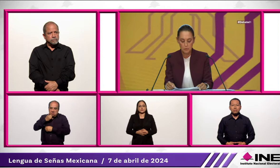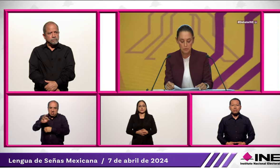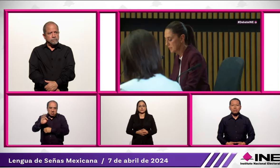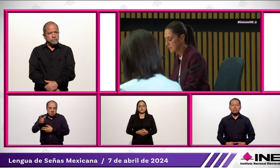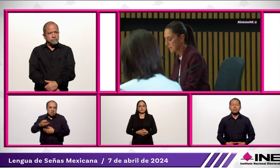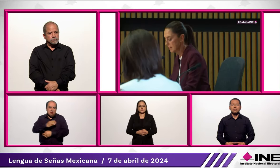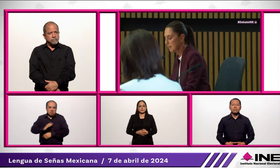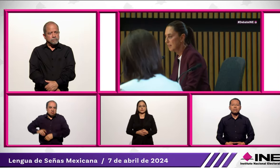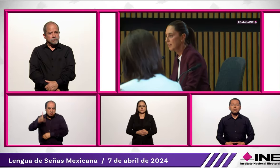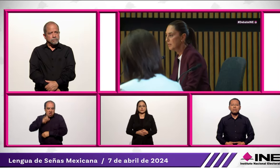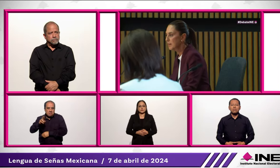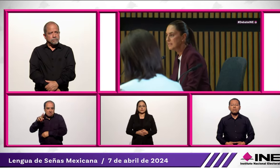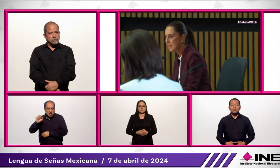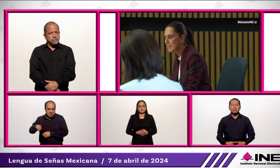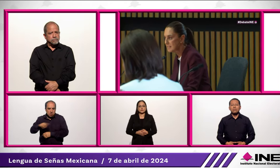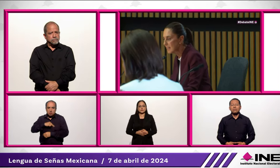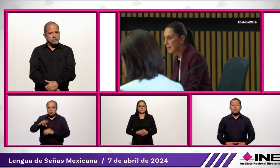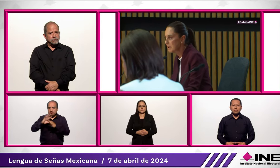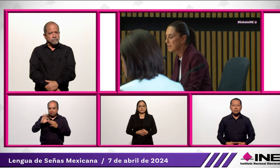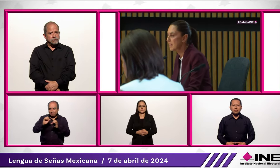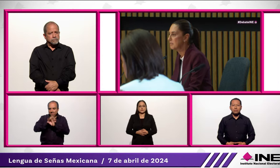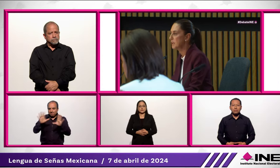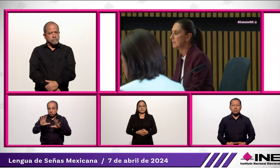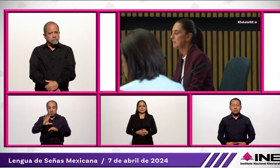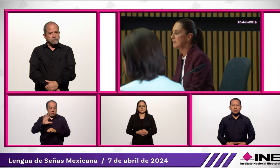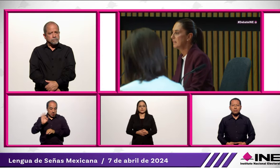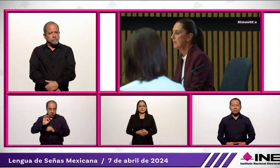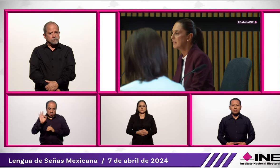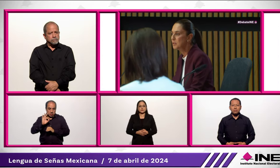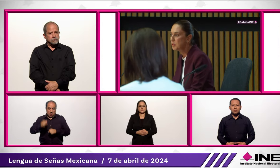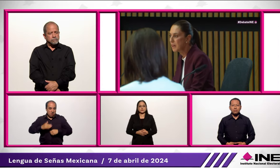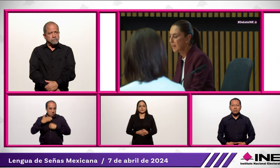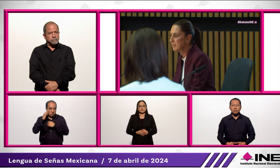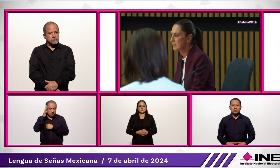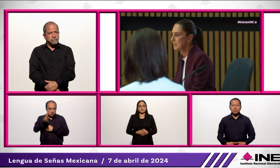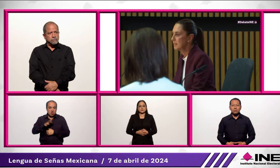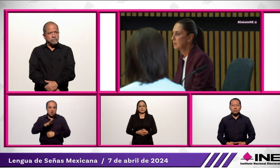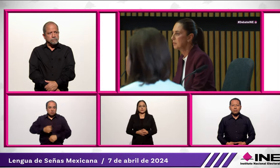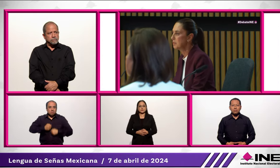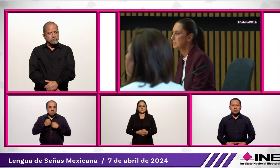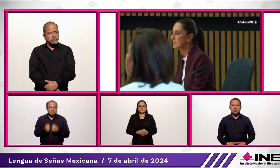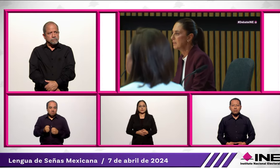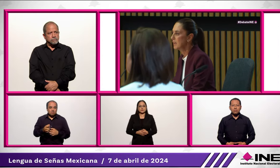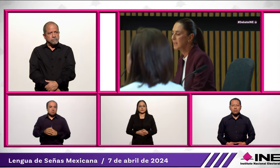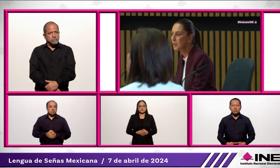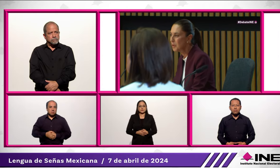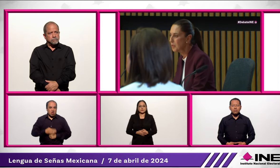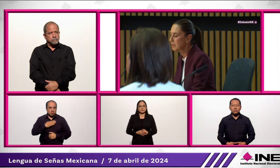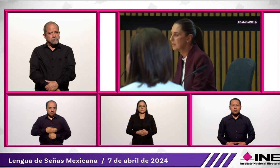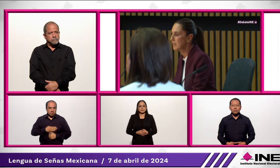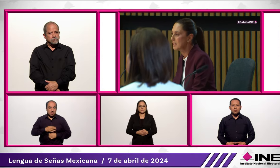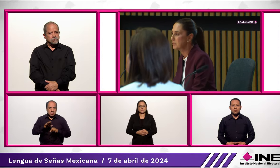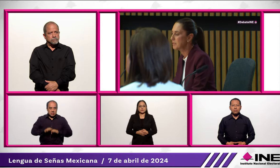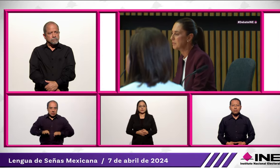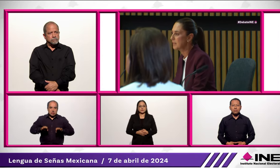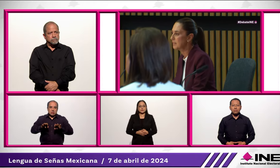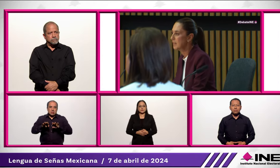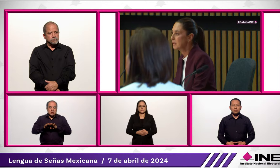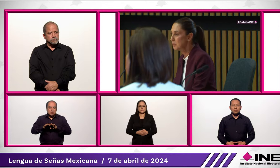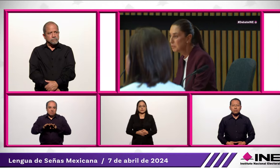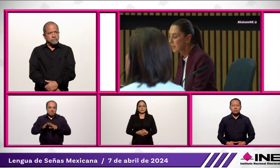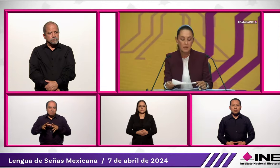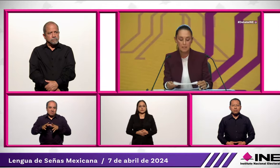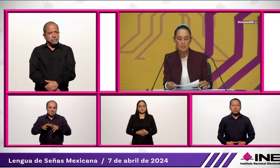habido justicia. Lo que es deleznable realmente es lucrar con el dolor de las